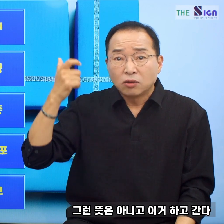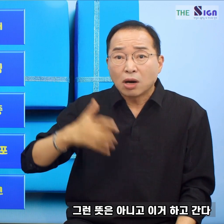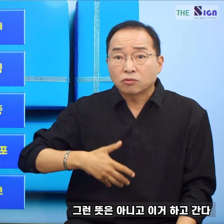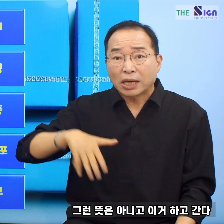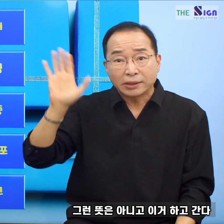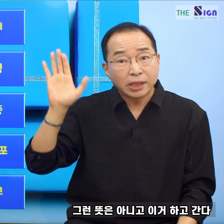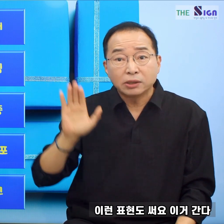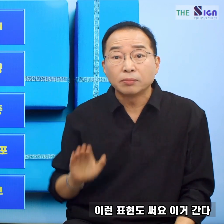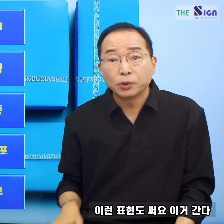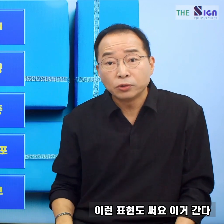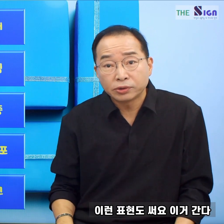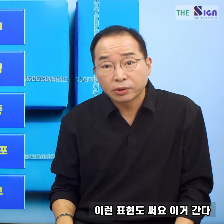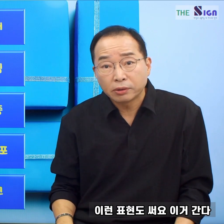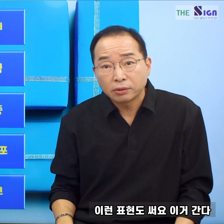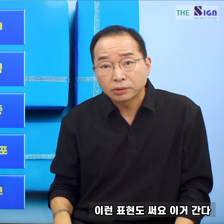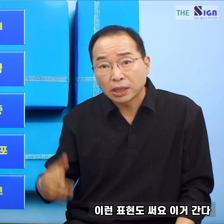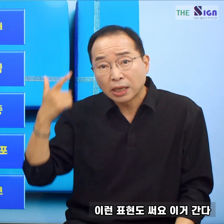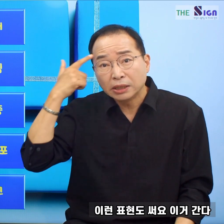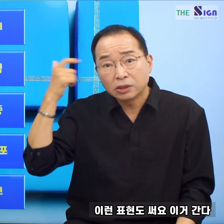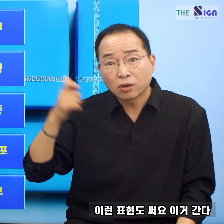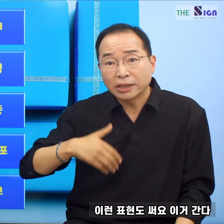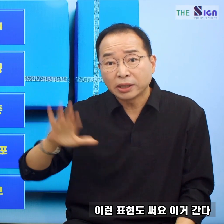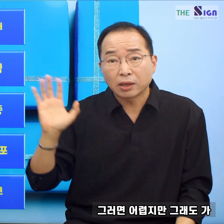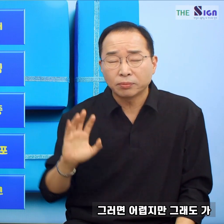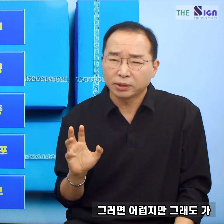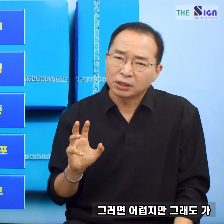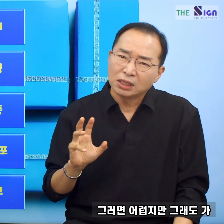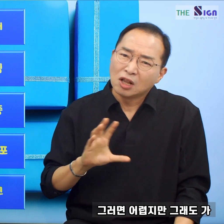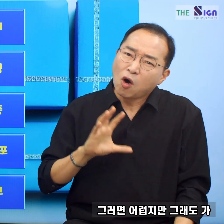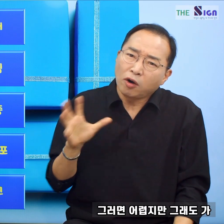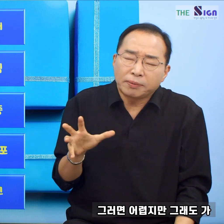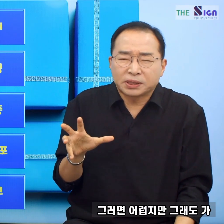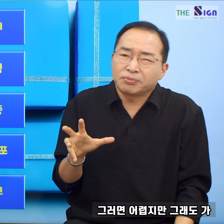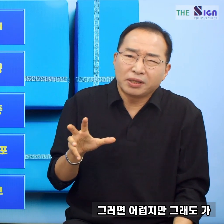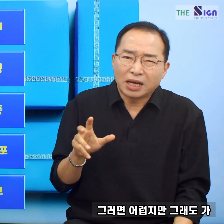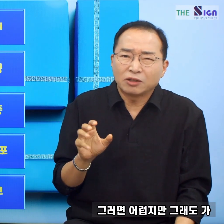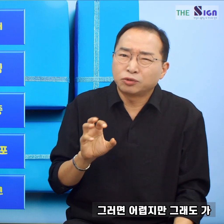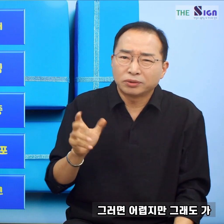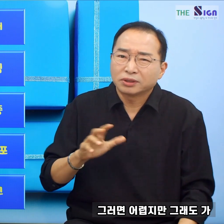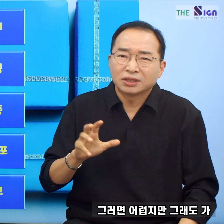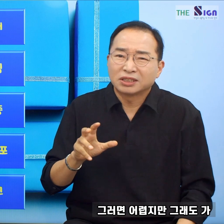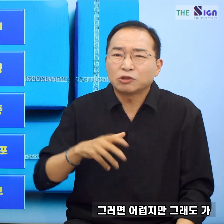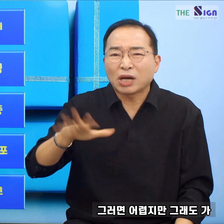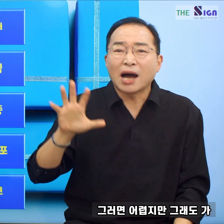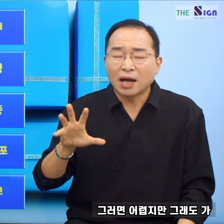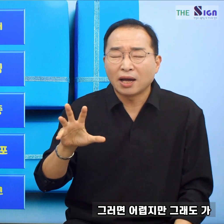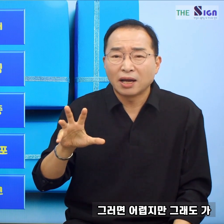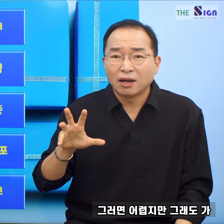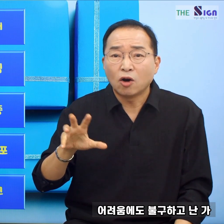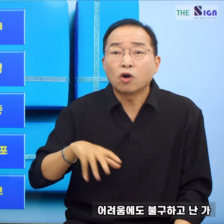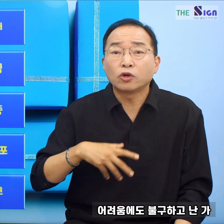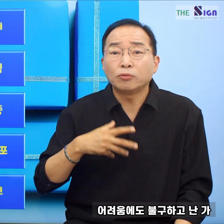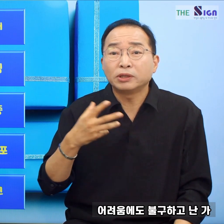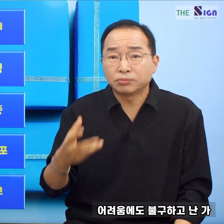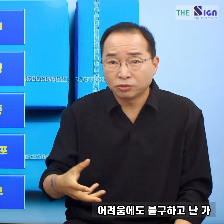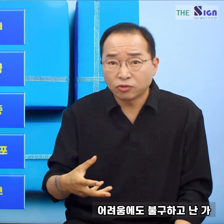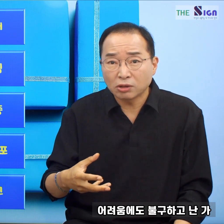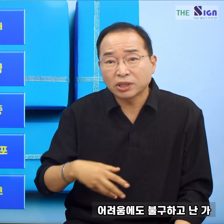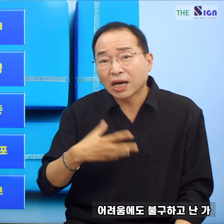하고 간다 이런 표현도 써요. 자, 이거 간다 그러면 어렵지만 아유 그래도 가. 어려움에도 불구하고 난 가